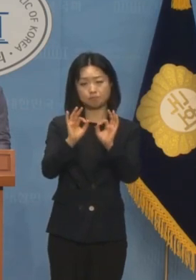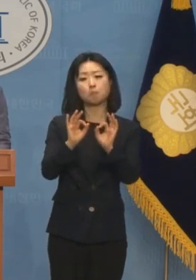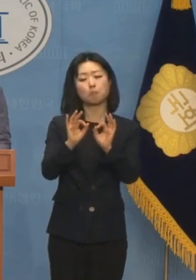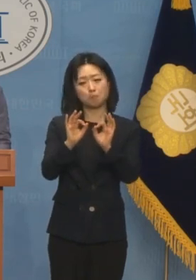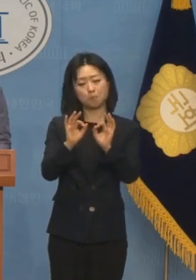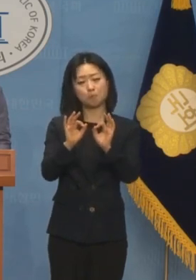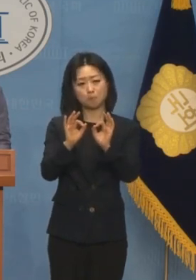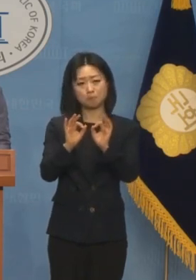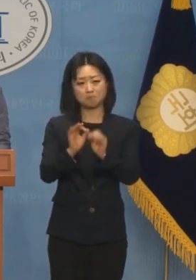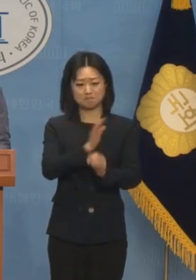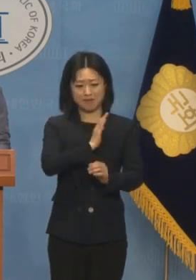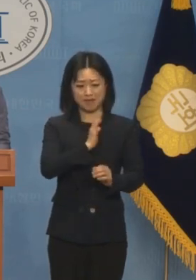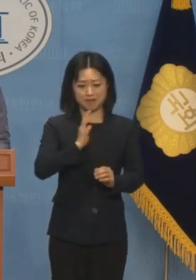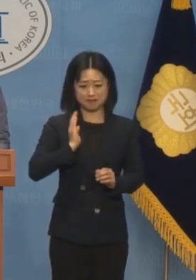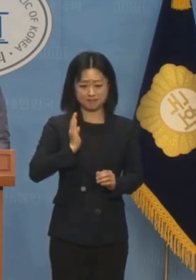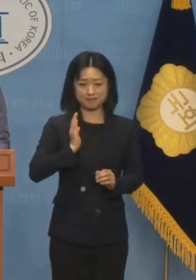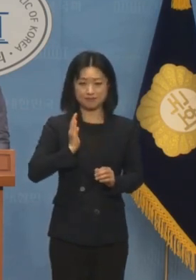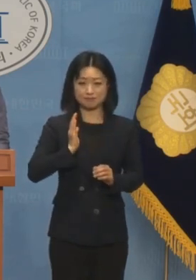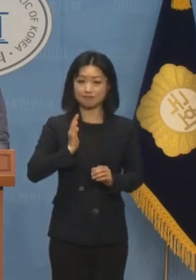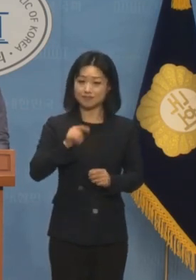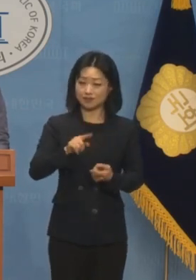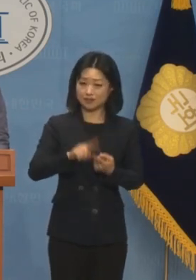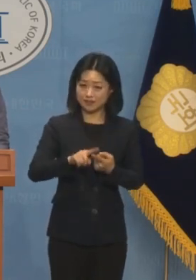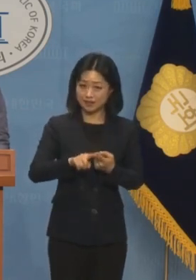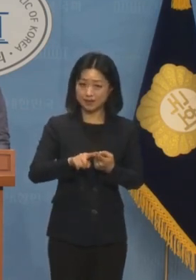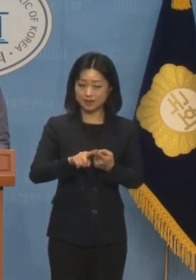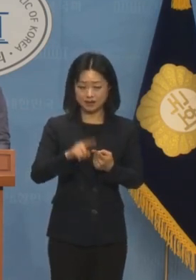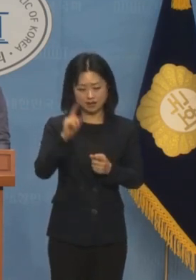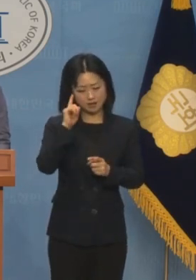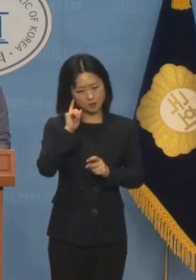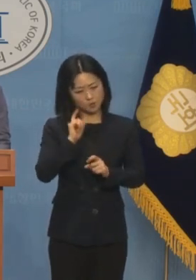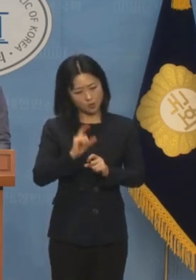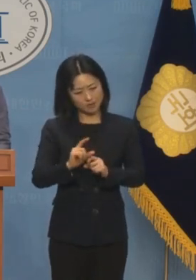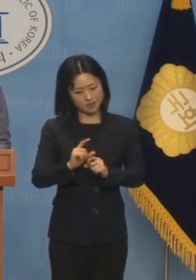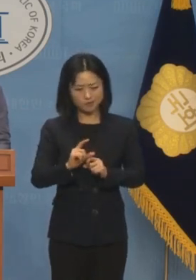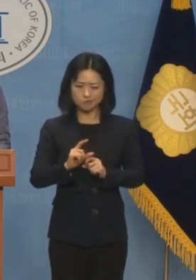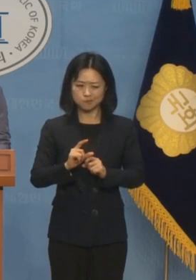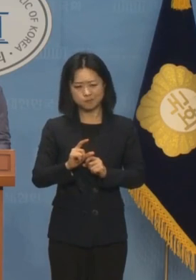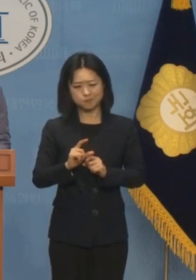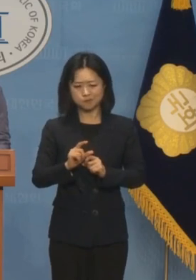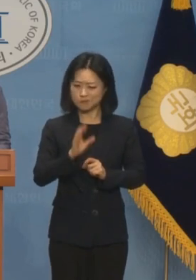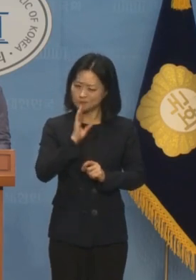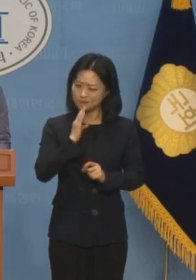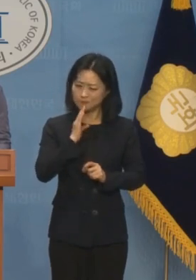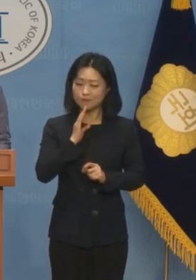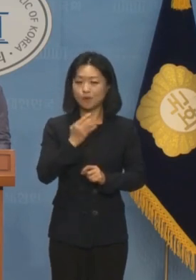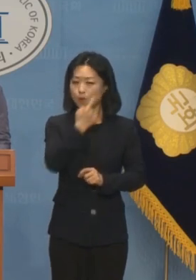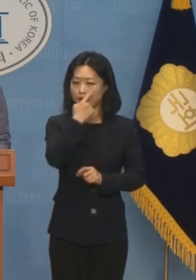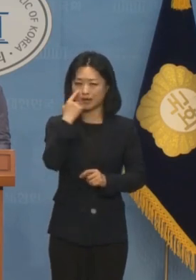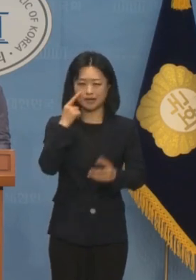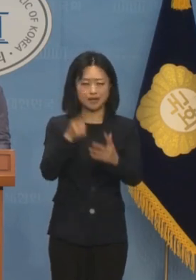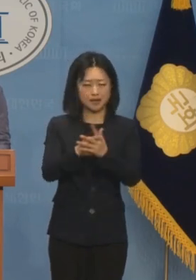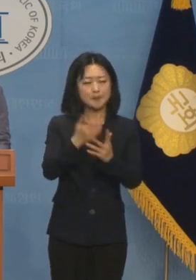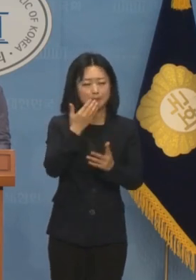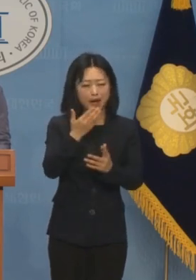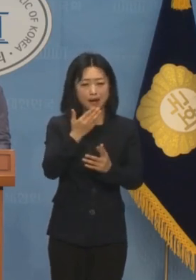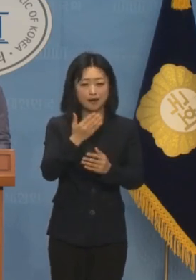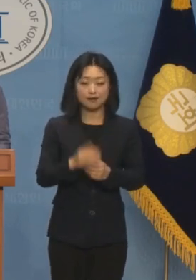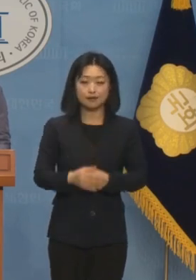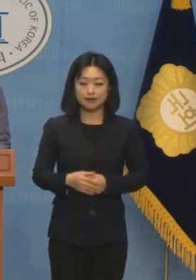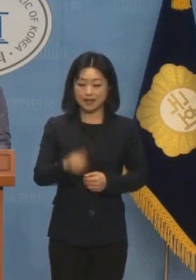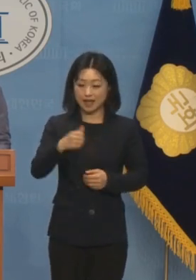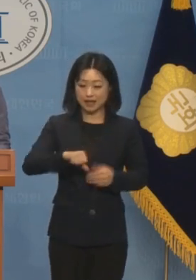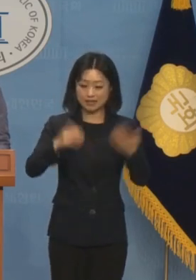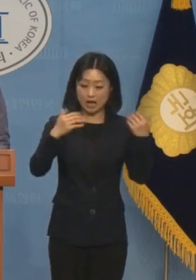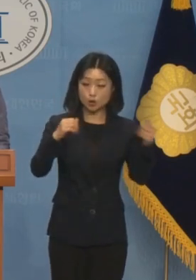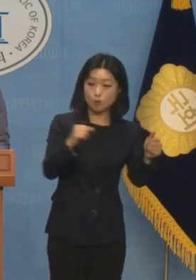이른바 배신 여부에 대한 전향적 고민도 가능하게 될 것입니다. 아들 학폭 무마 의혹에